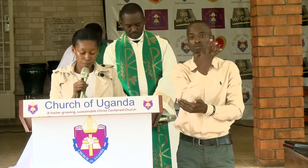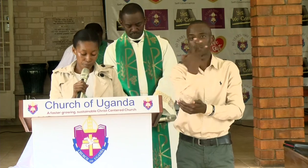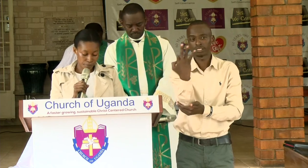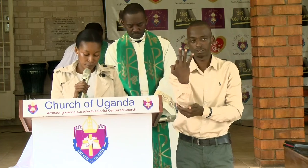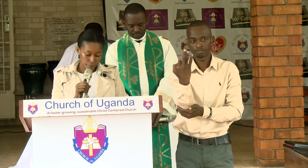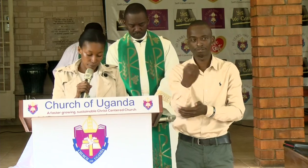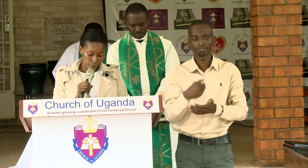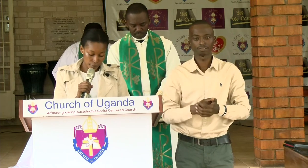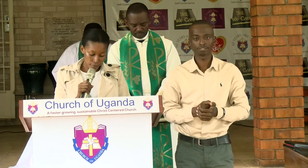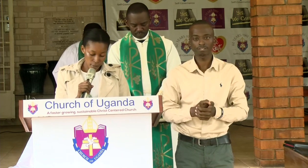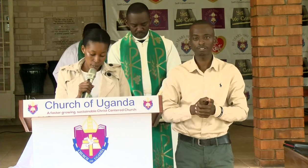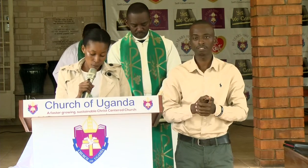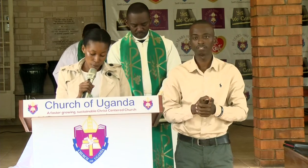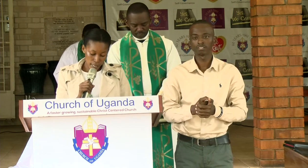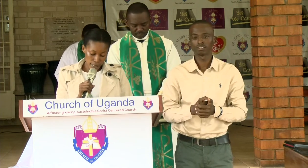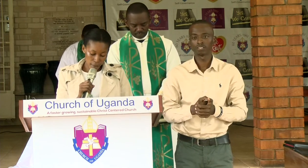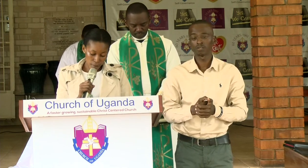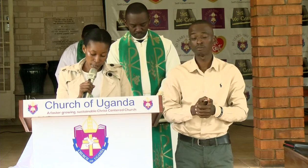esatu.